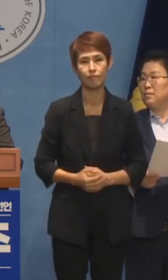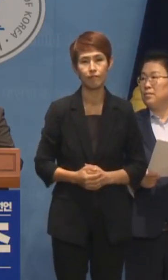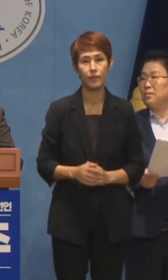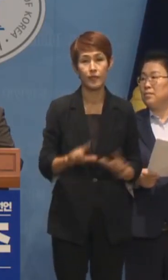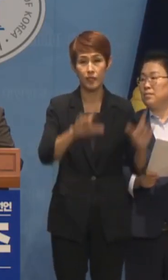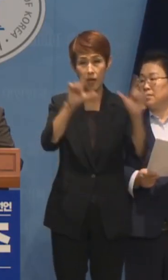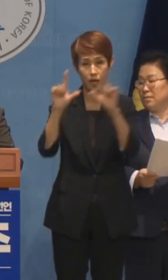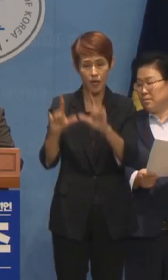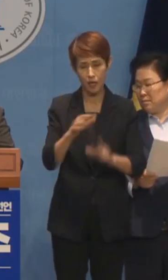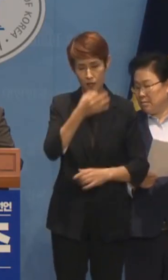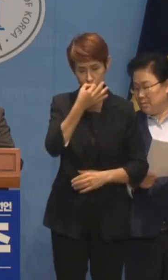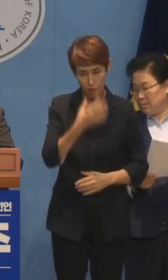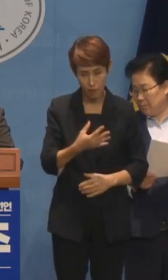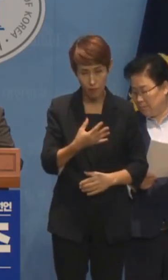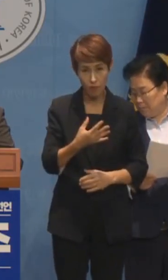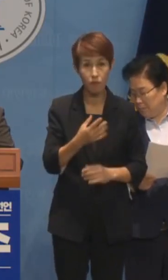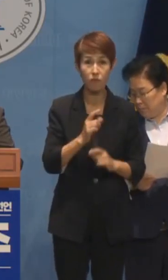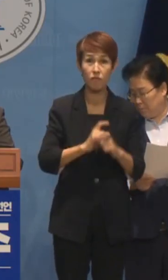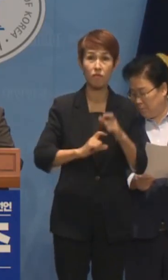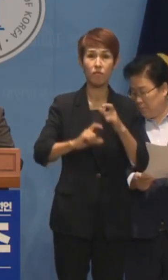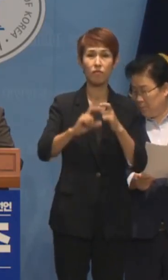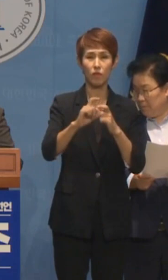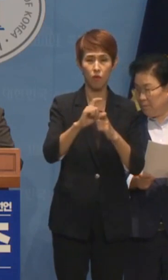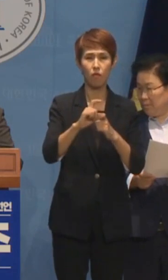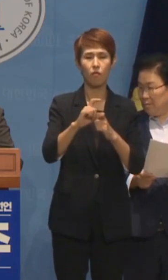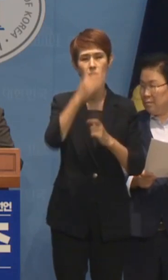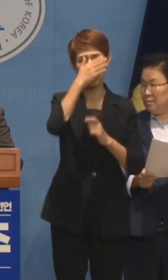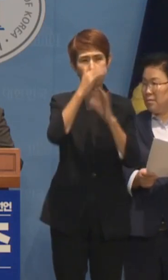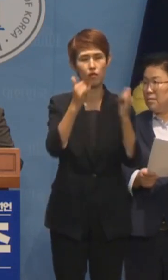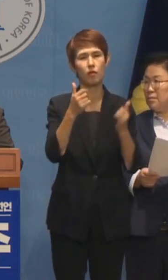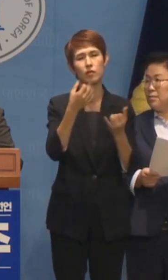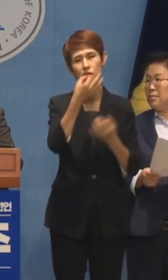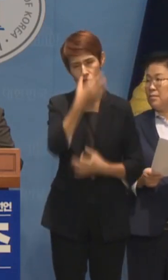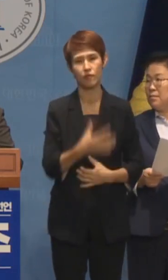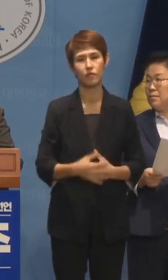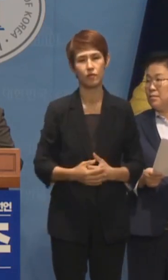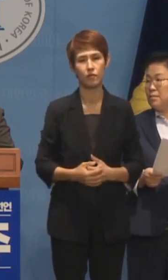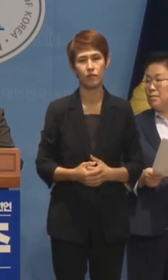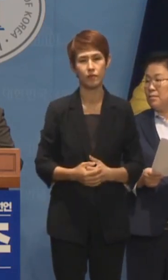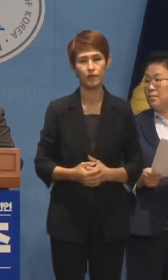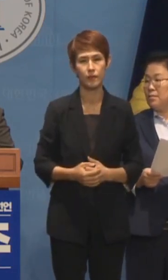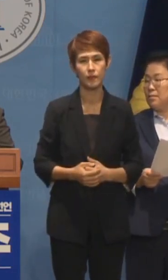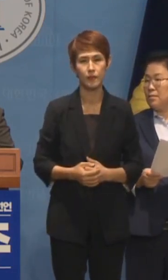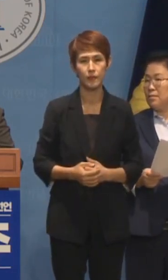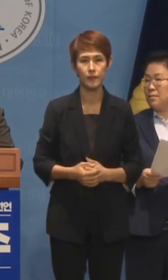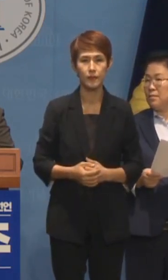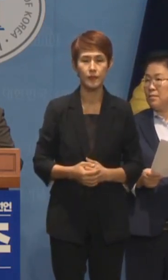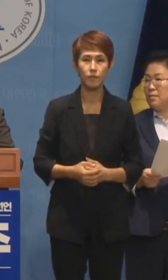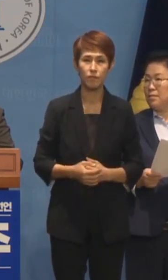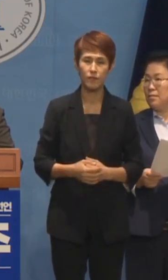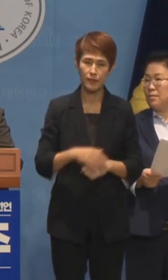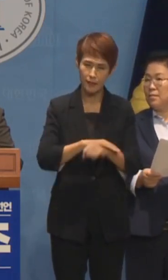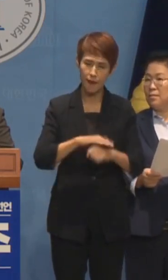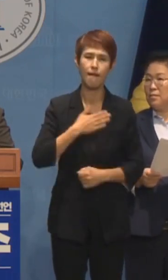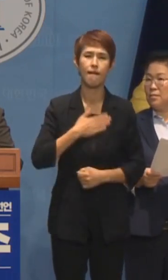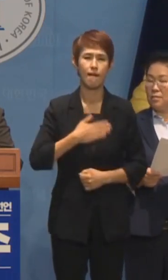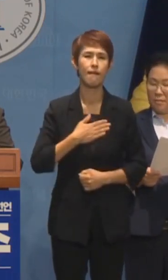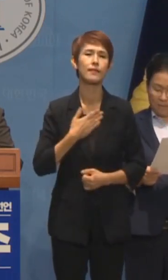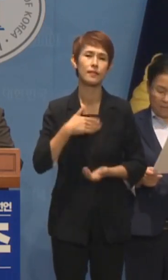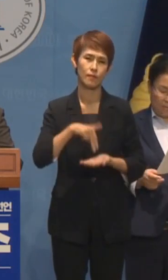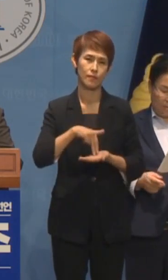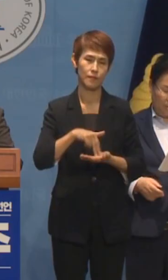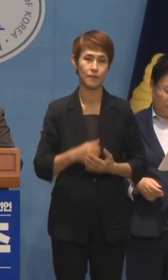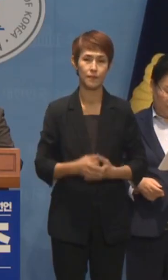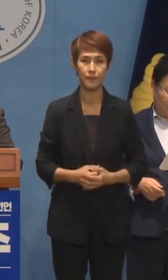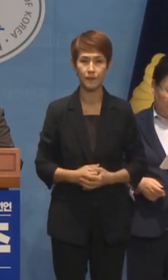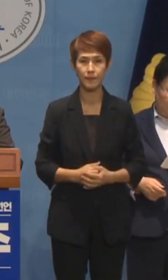여건이 악화될수록 이행기 청년들이 겪는 문제는 더욱 커지고 복합적으로 나타난다는 것을 누구보다도 더 잘 알고